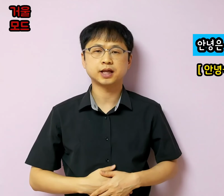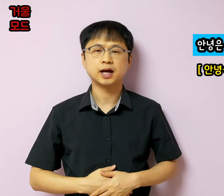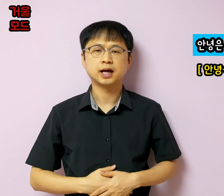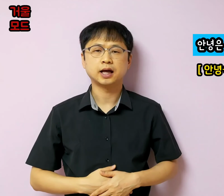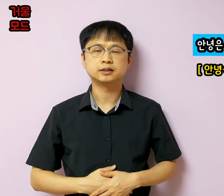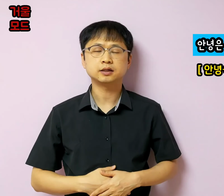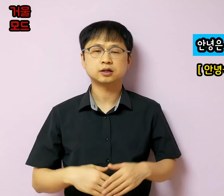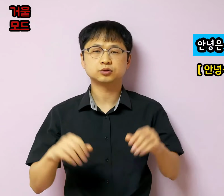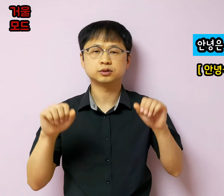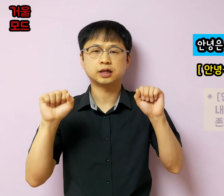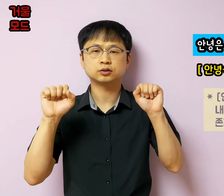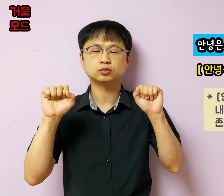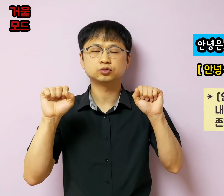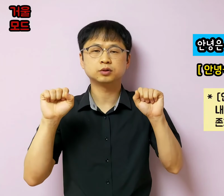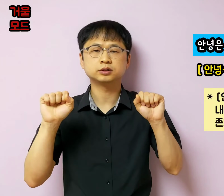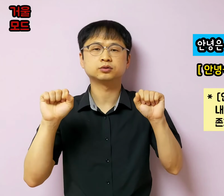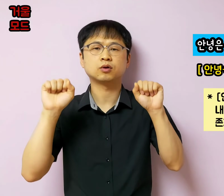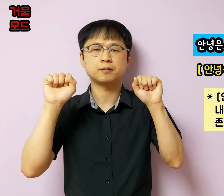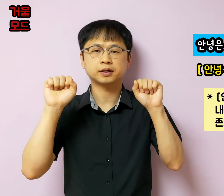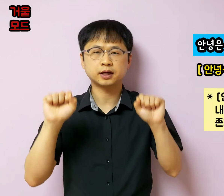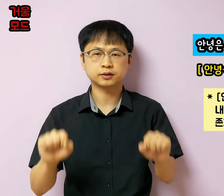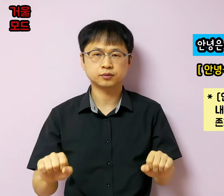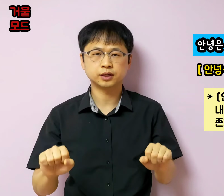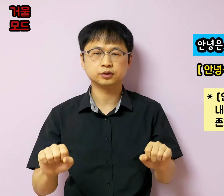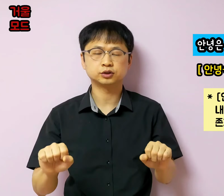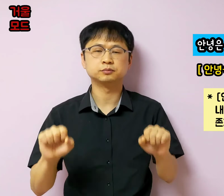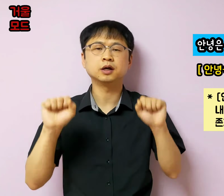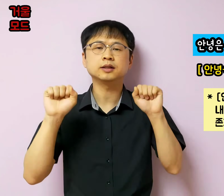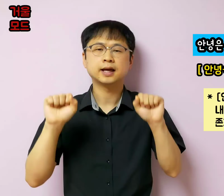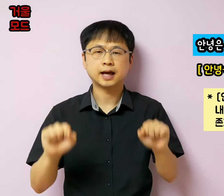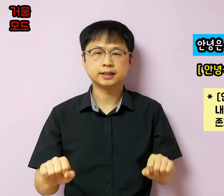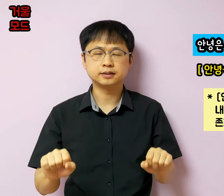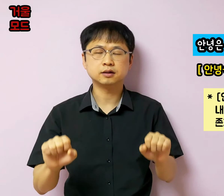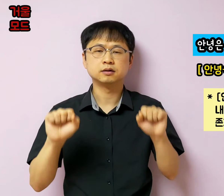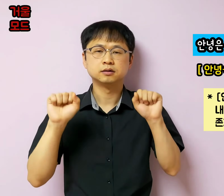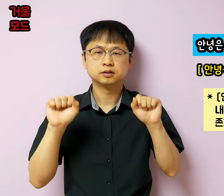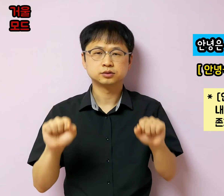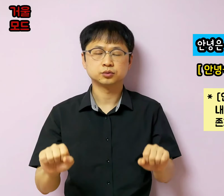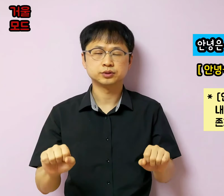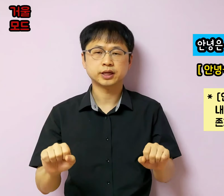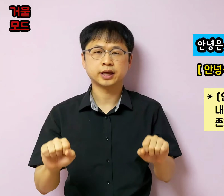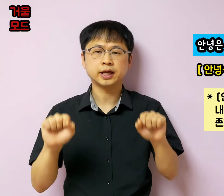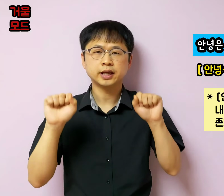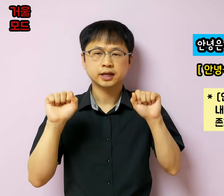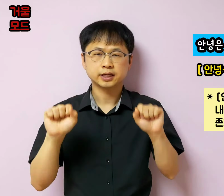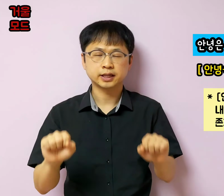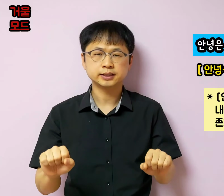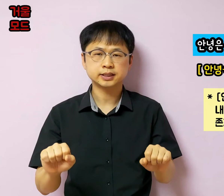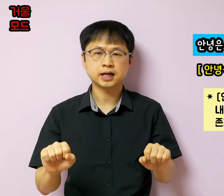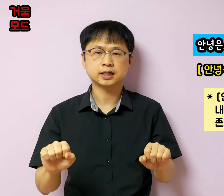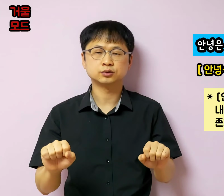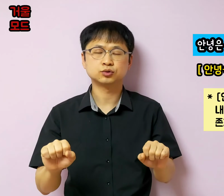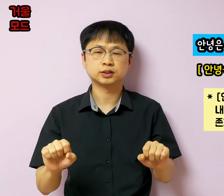입니다. 안녕이란 수어는 양손 주먹을 쥐고 가볍게 아래로 내려주시면 안녕, 존재, 계시다 라는 수어가